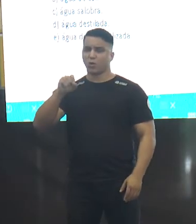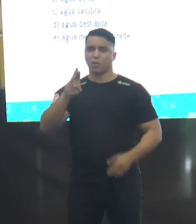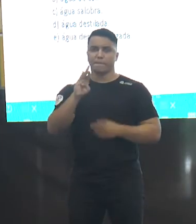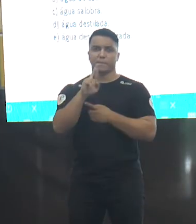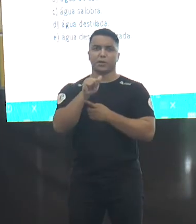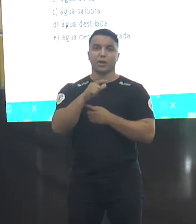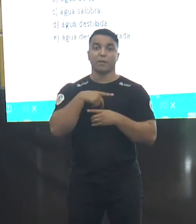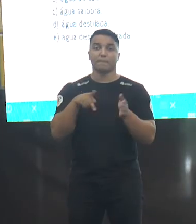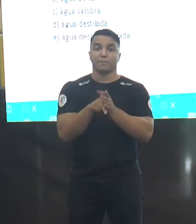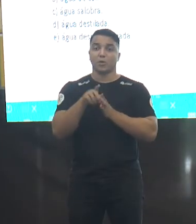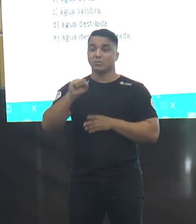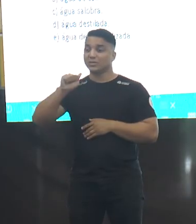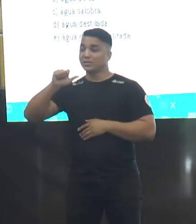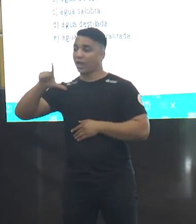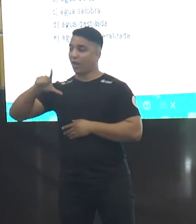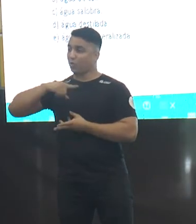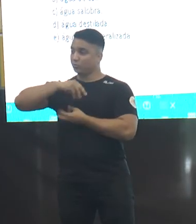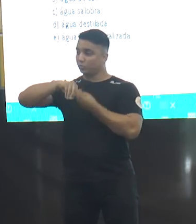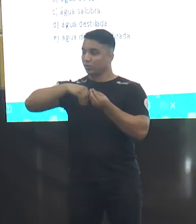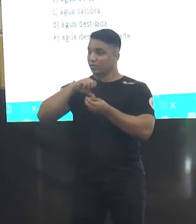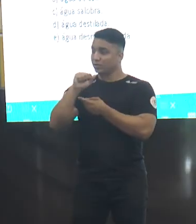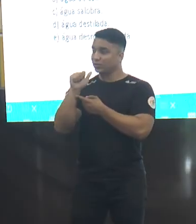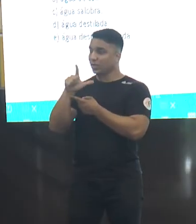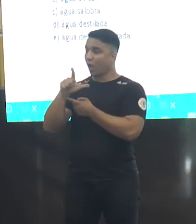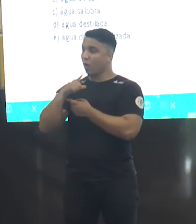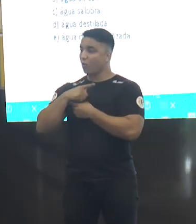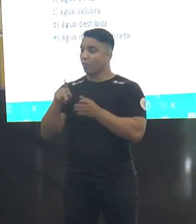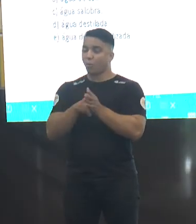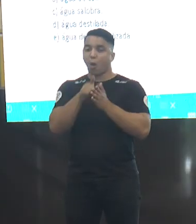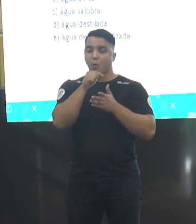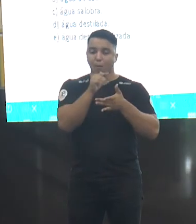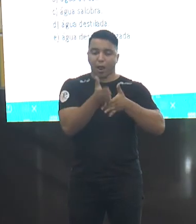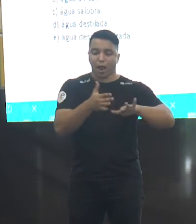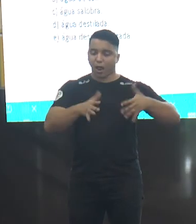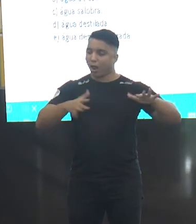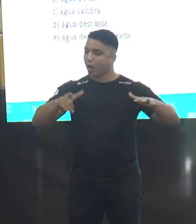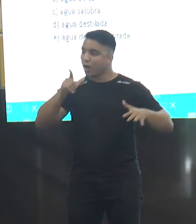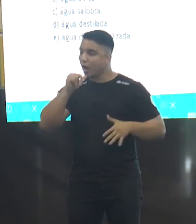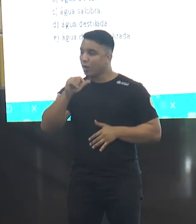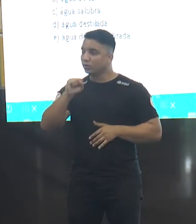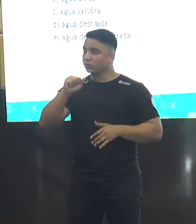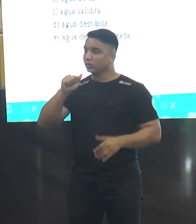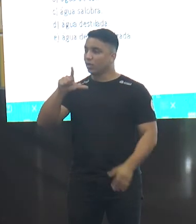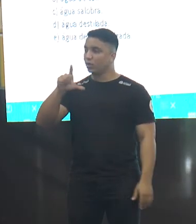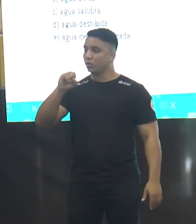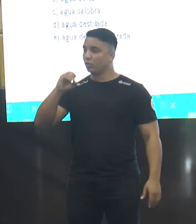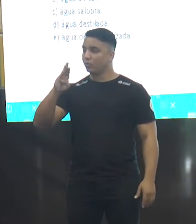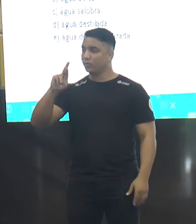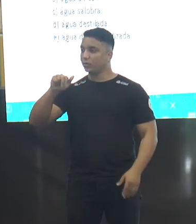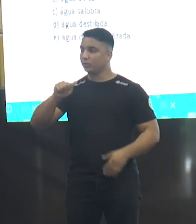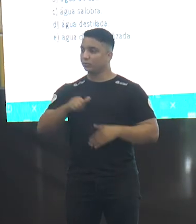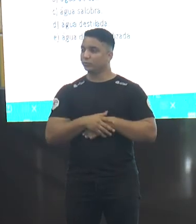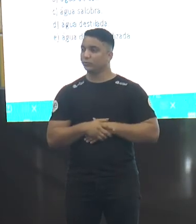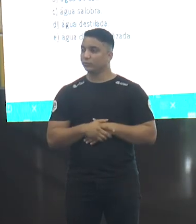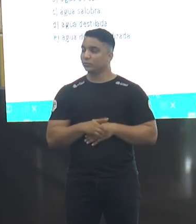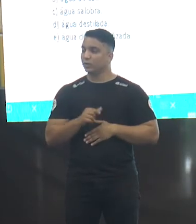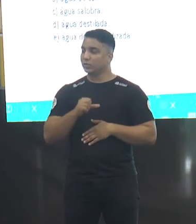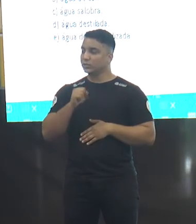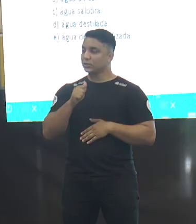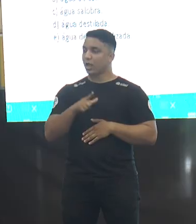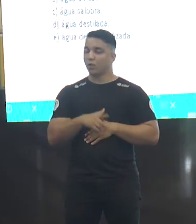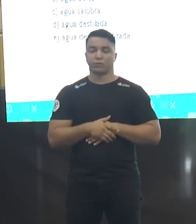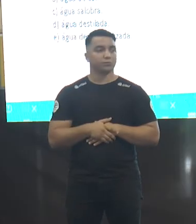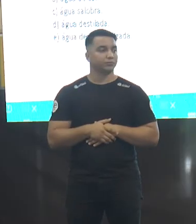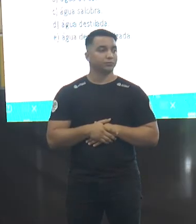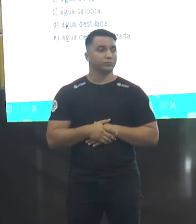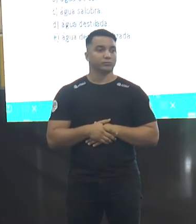salobra é água com sal. Água salgada, é água do mar. Então, a água salobre é água salgada. Não esqueçam